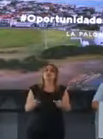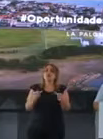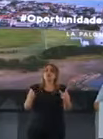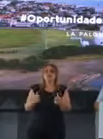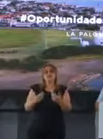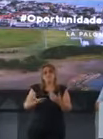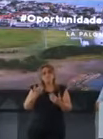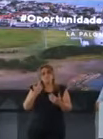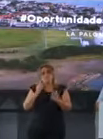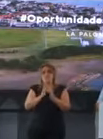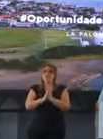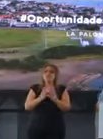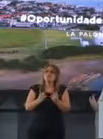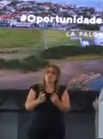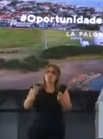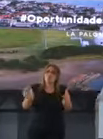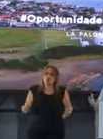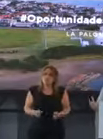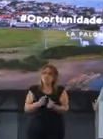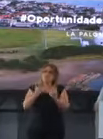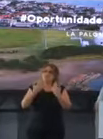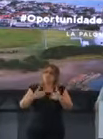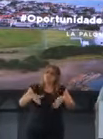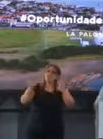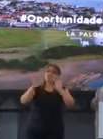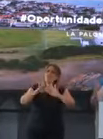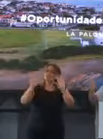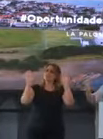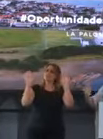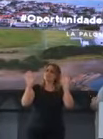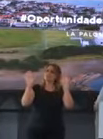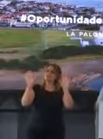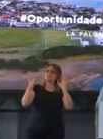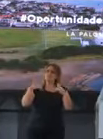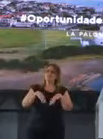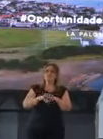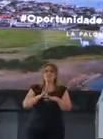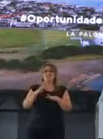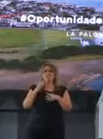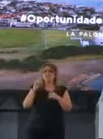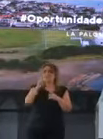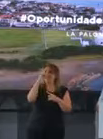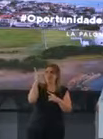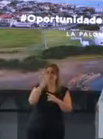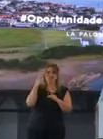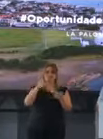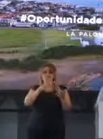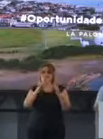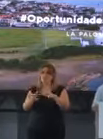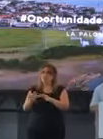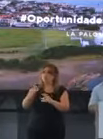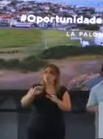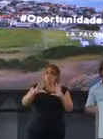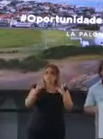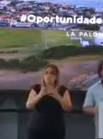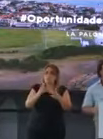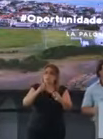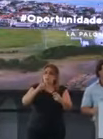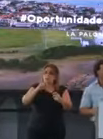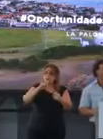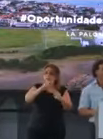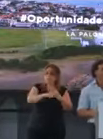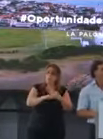corsé. Necesitamos que nos dejen ser un poco más libres en el concierto internacional, en este mundo tan cambiante